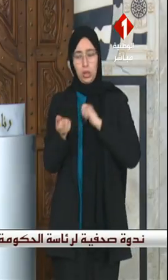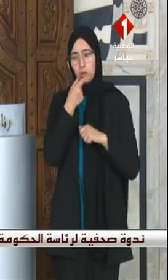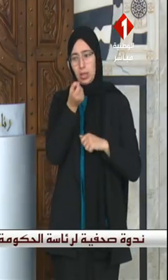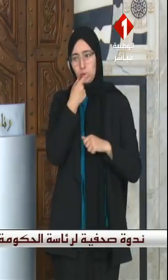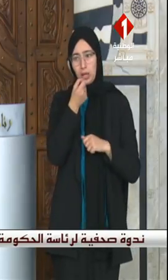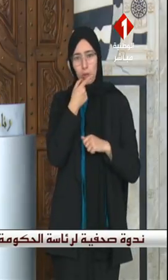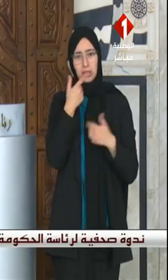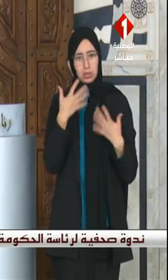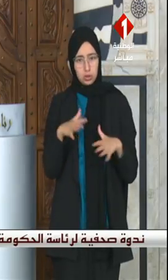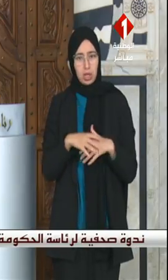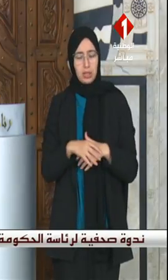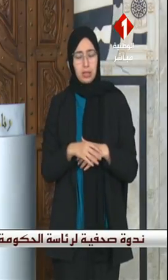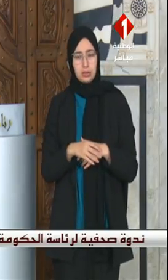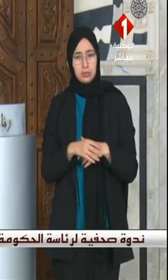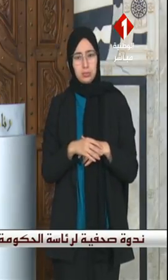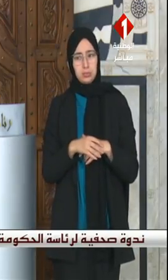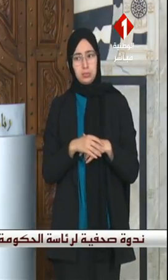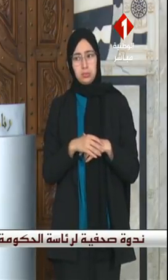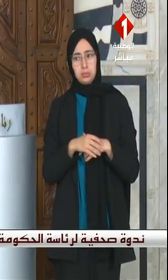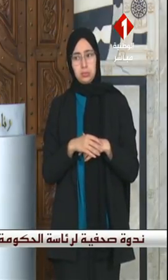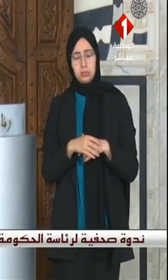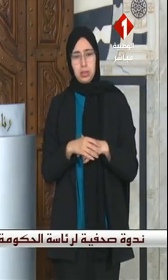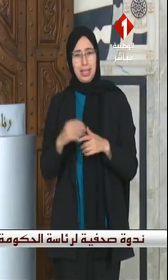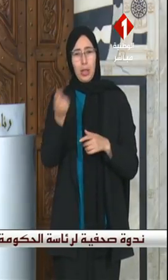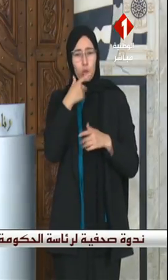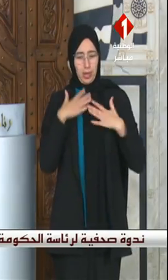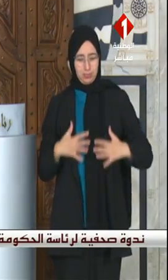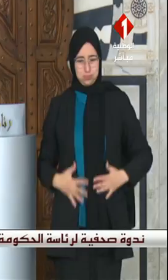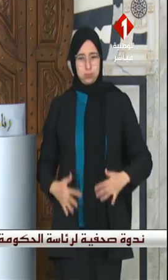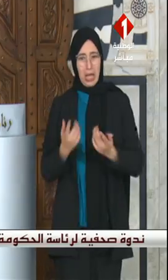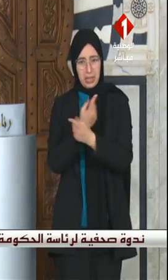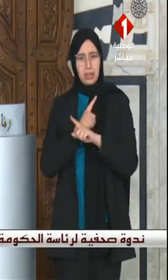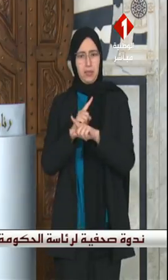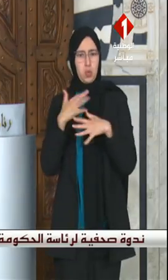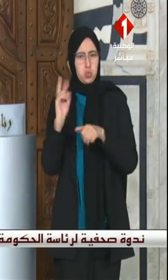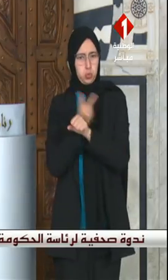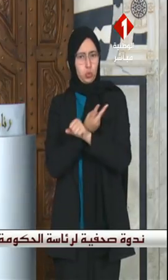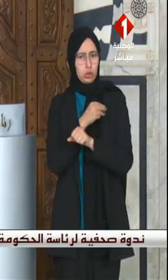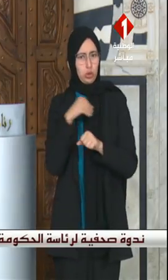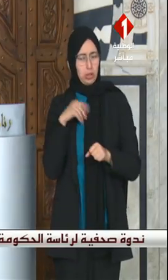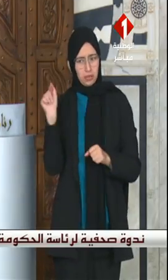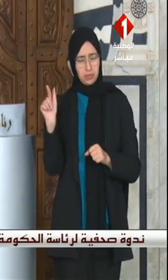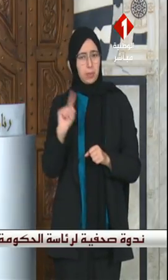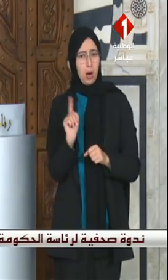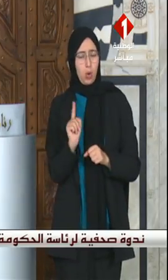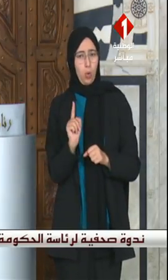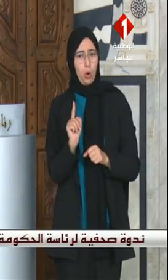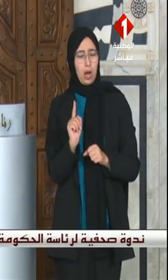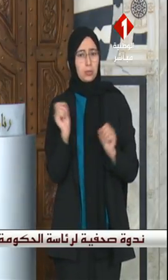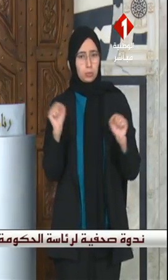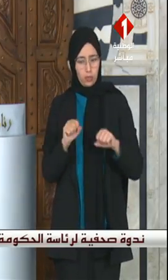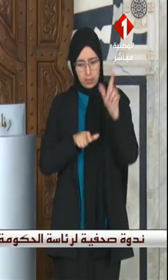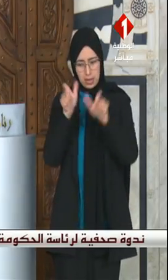طبيب عطاه معناها هذايا لي زونتي انفلاماتوار وعملت دي كومبليكاسيون ووصلت حتى معناتها تسبت في